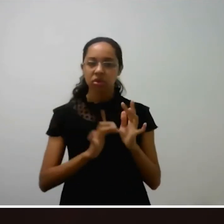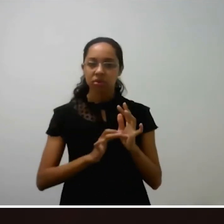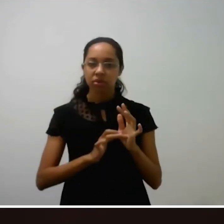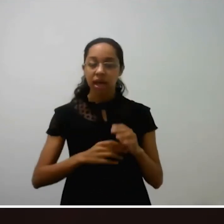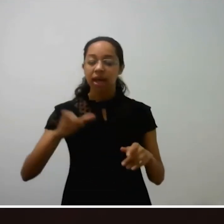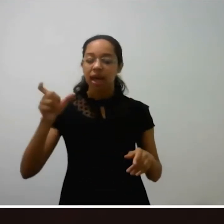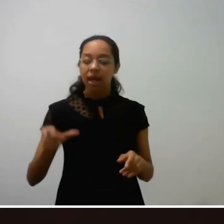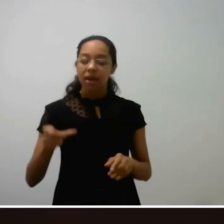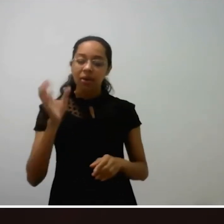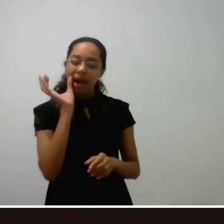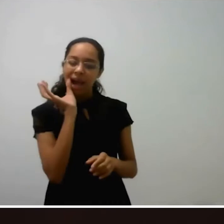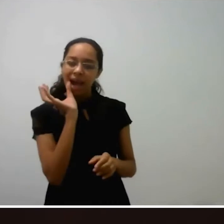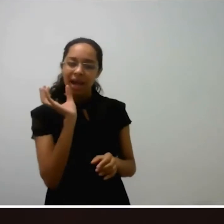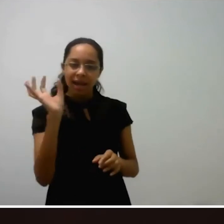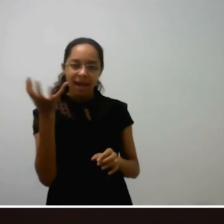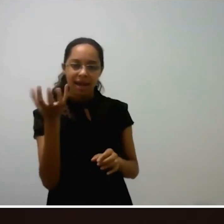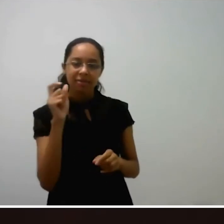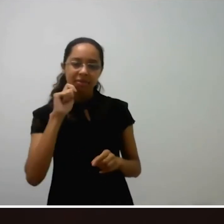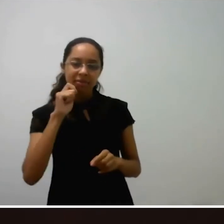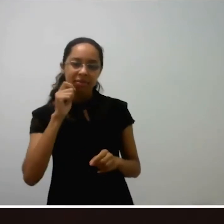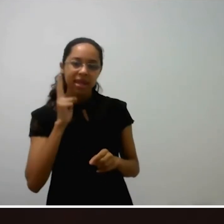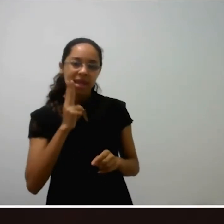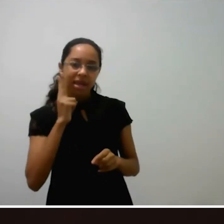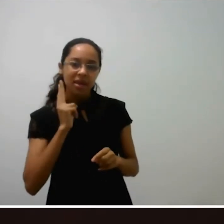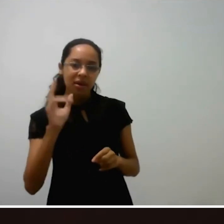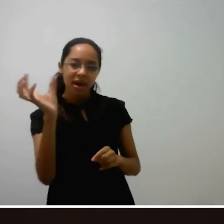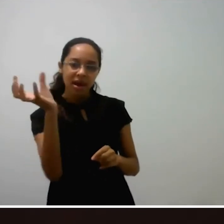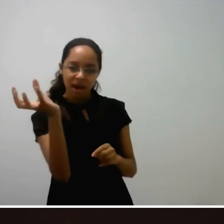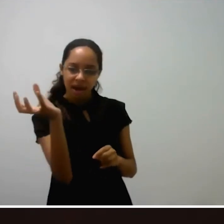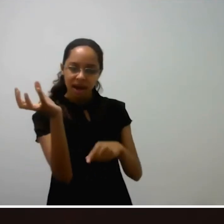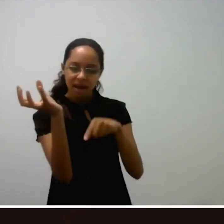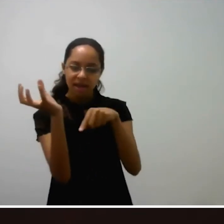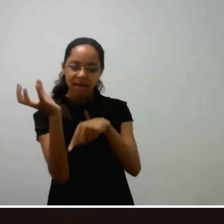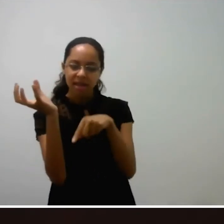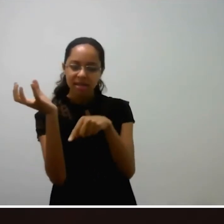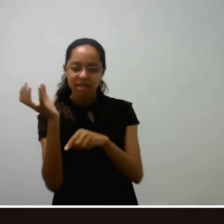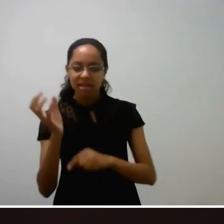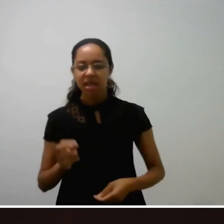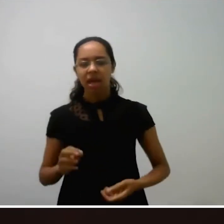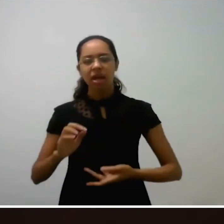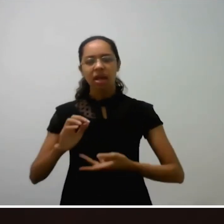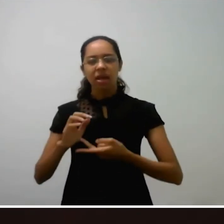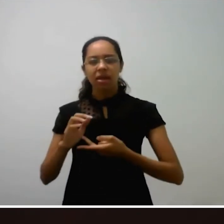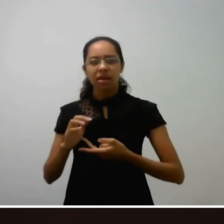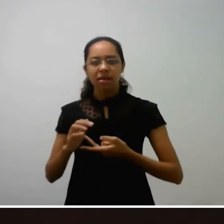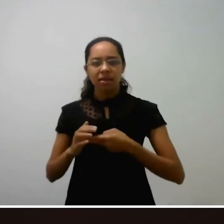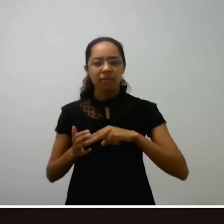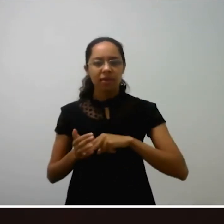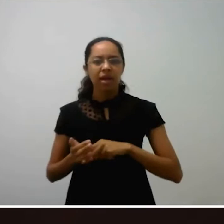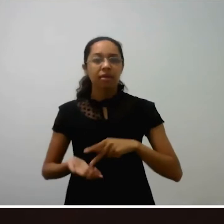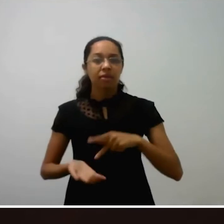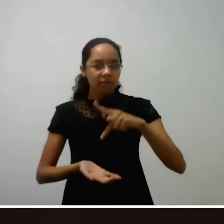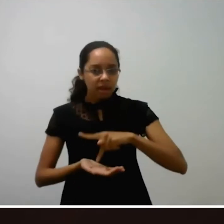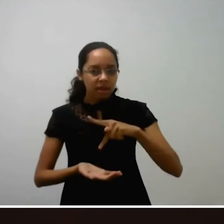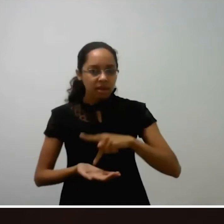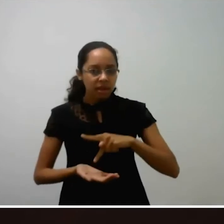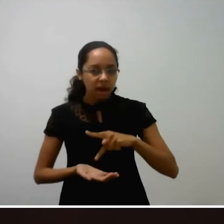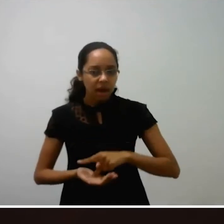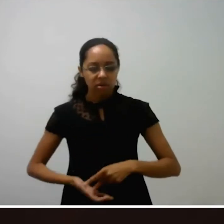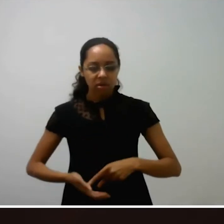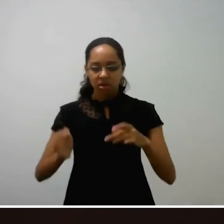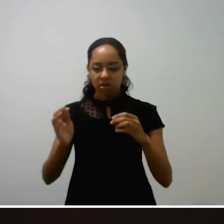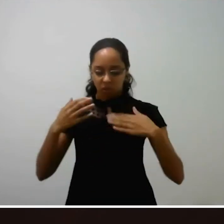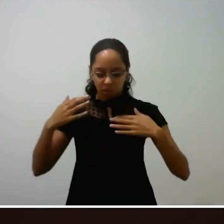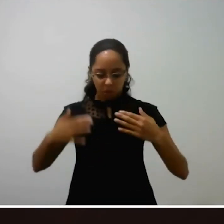Então, essa doutrina acaba trazendo mais idolatria, né? Então, causaram uma